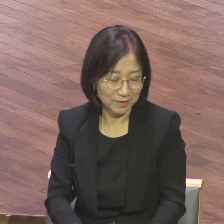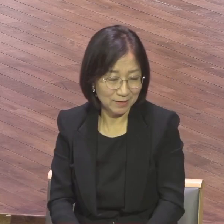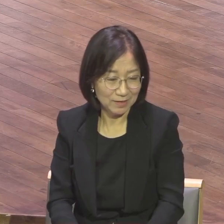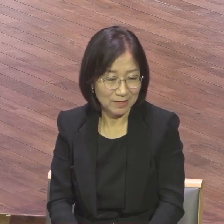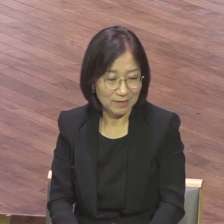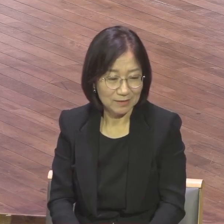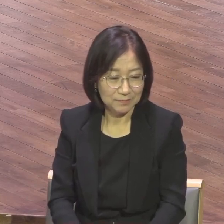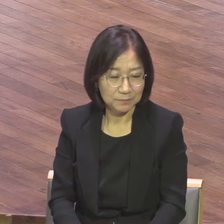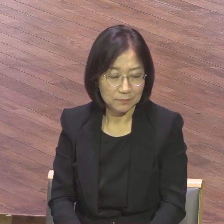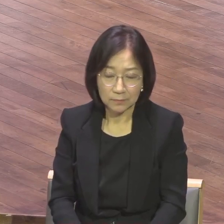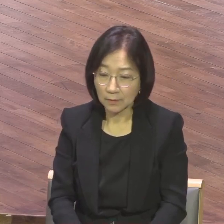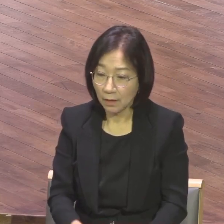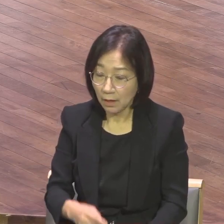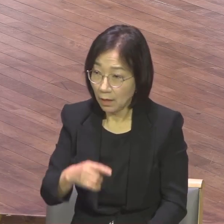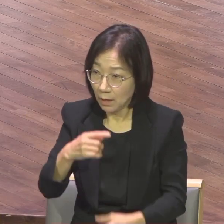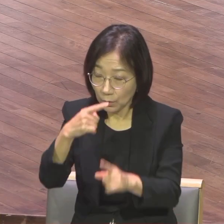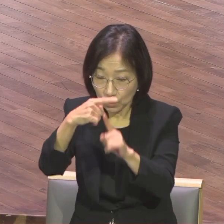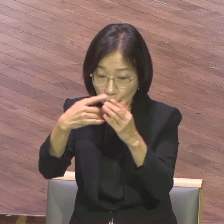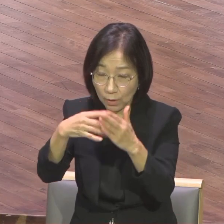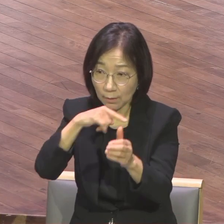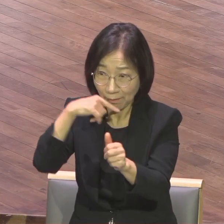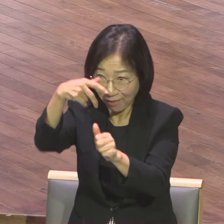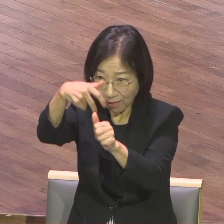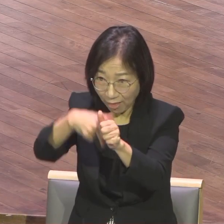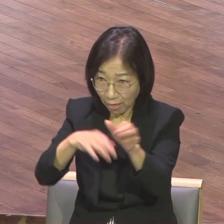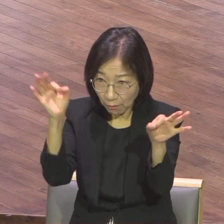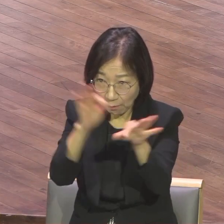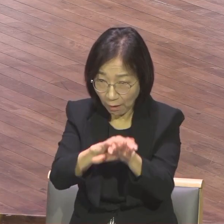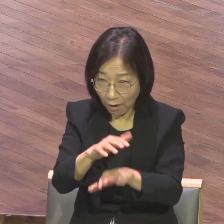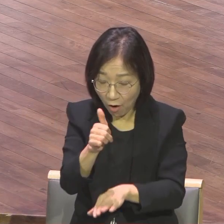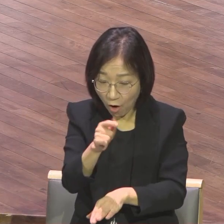이런 상황 속인데 어떻게 헌당을 하냐.